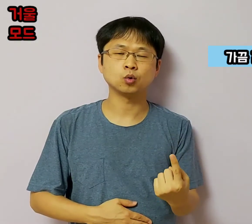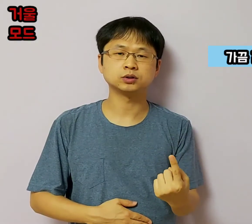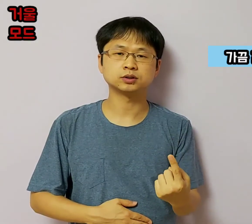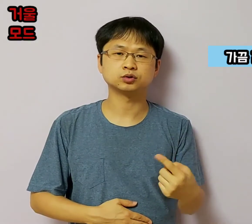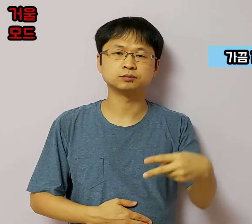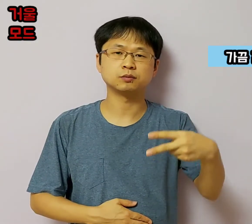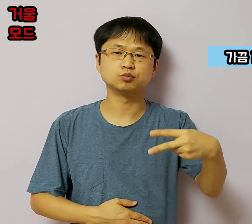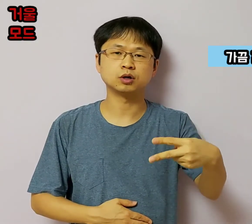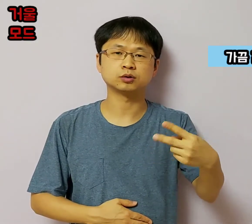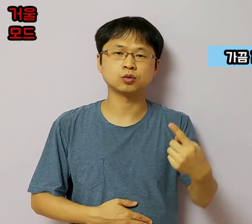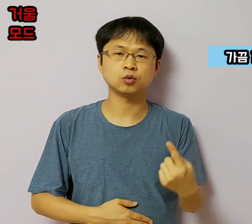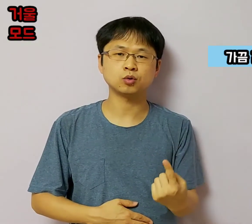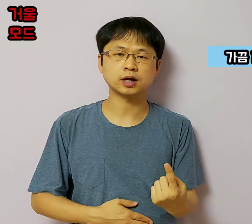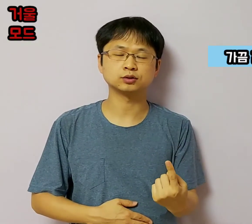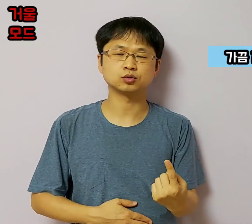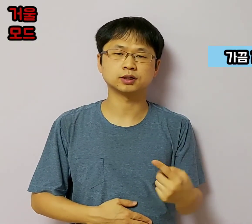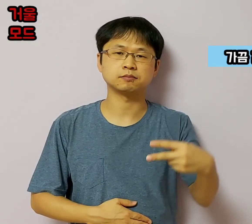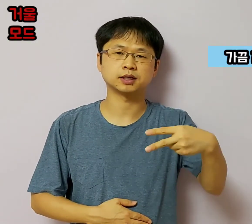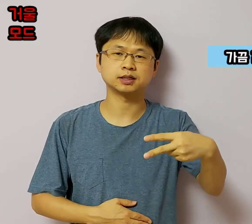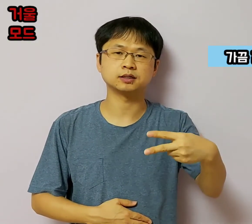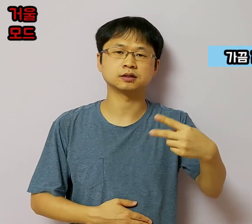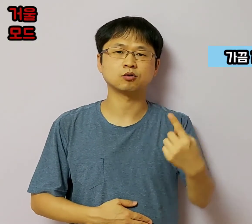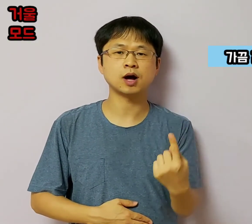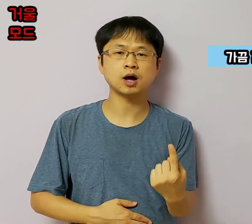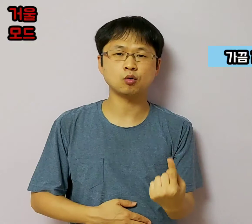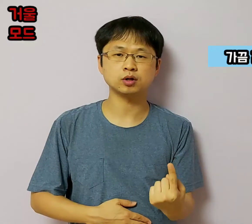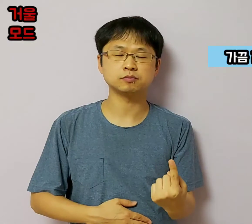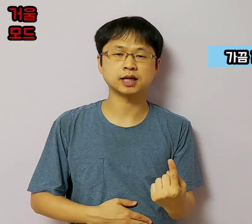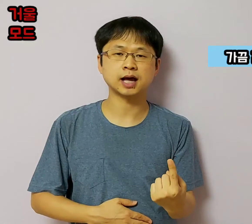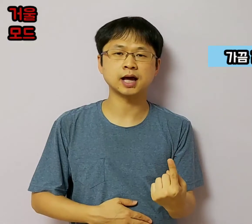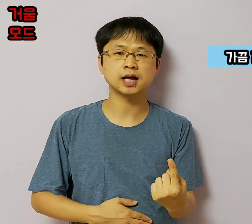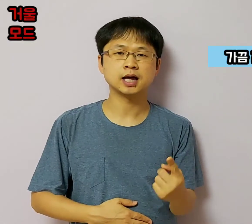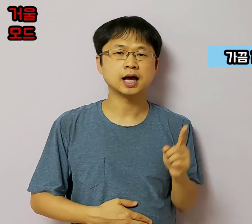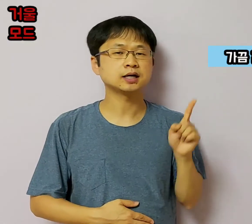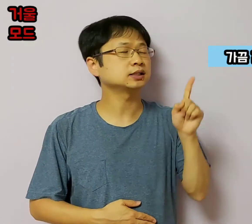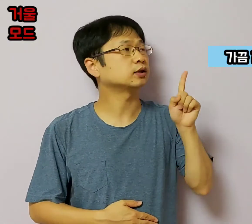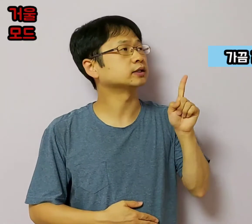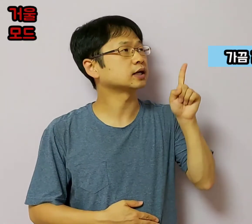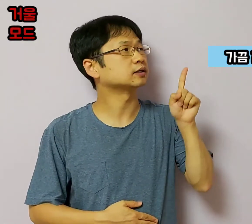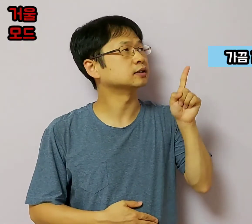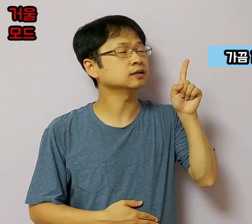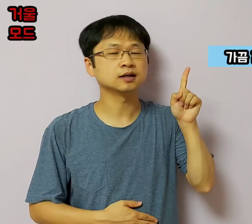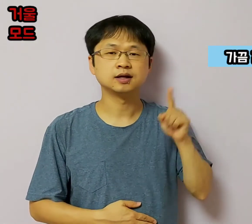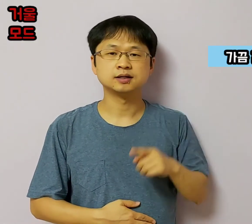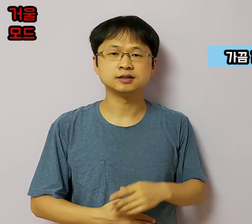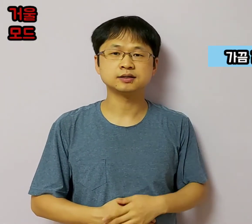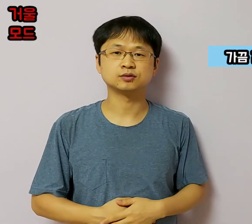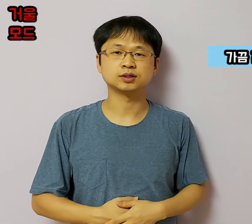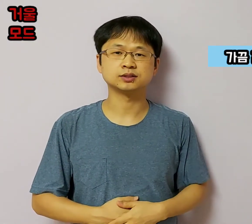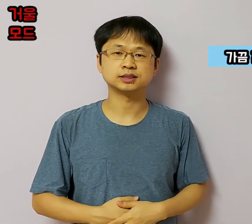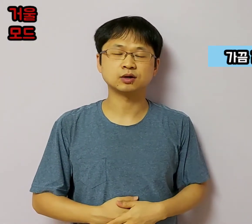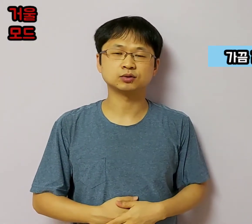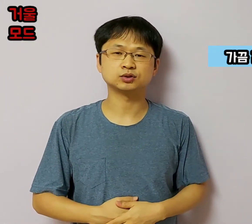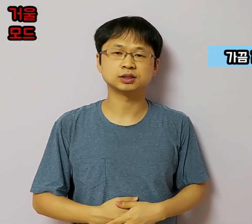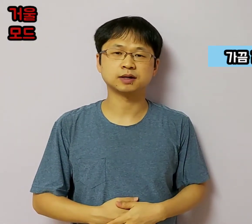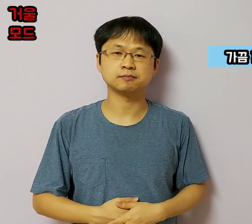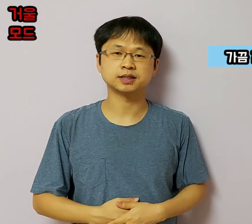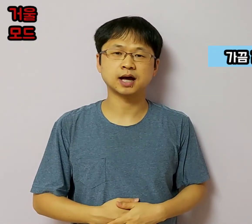오를 써주시면 무엇도 라는 수가 됩니다. 디귿과 오입니다. 한글지와 영상은 링크에 두겠으니 참고해 주시기